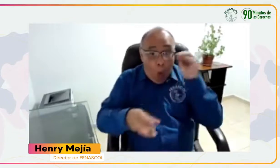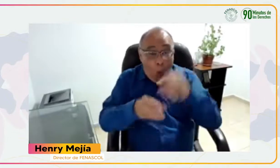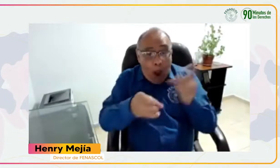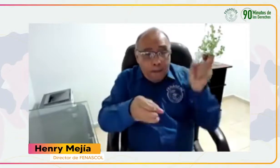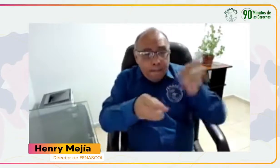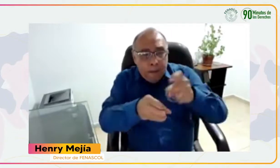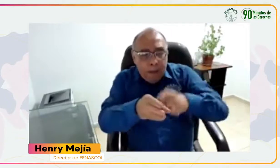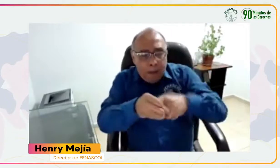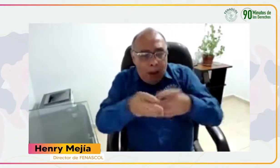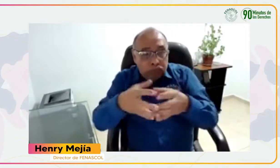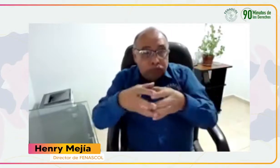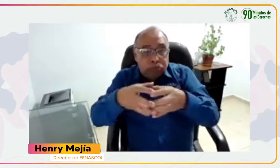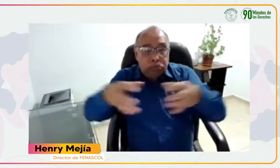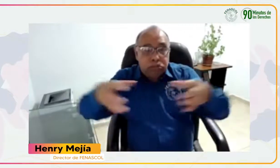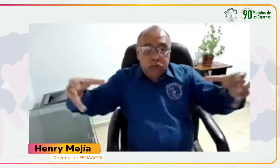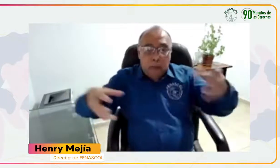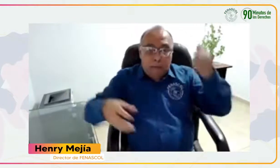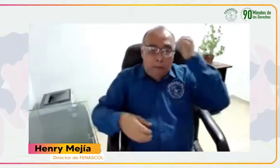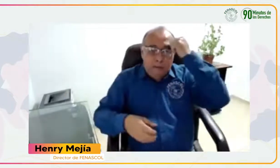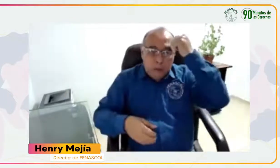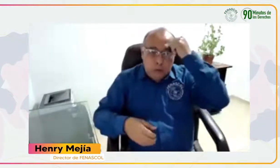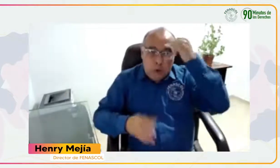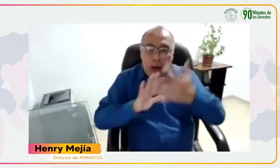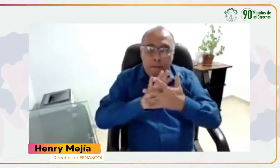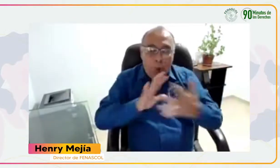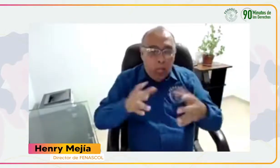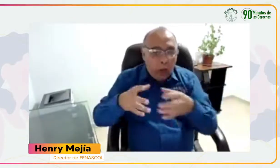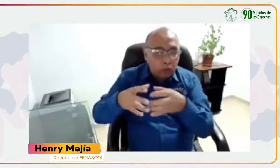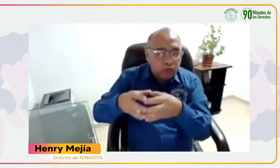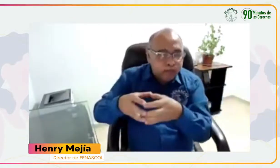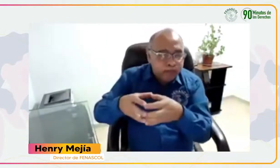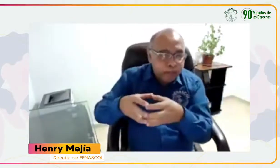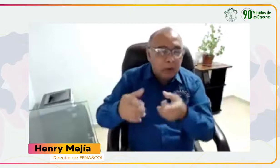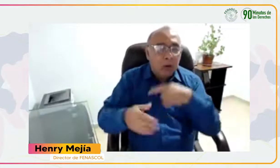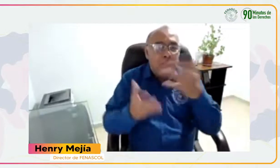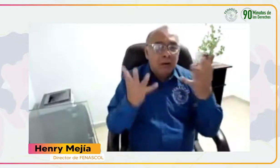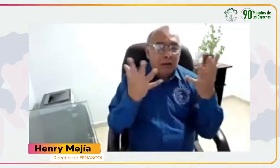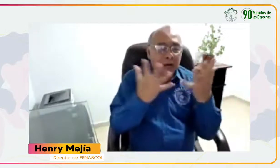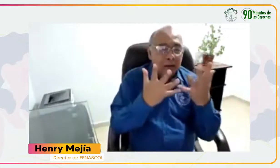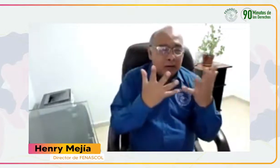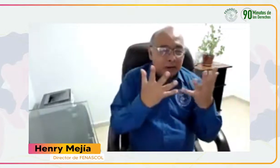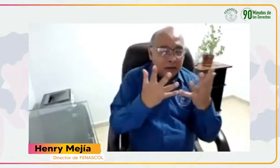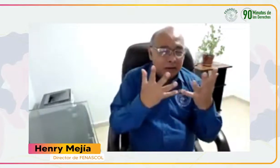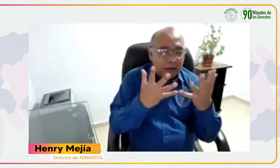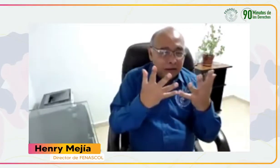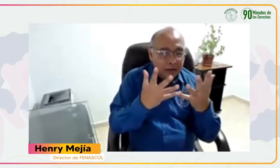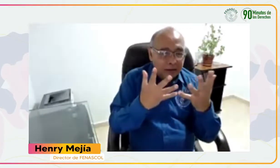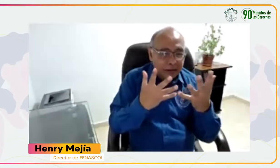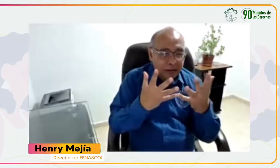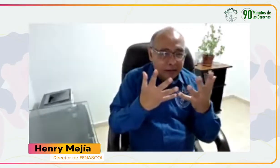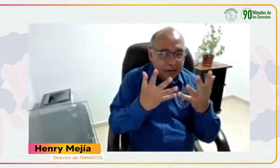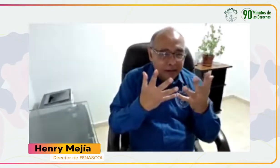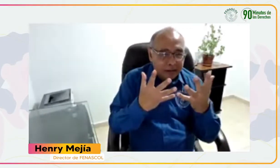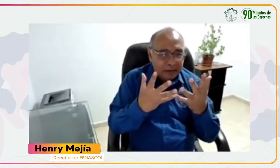Esas en sus siglas, ACEDUS, en este momento hay muchísimos docentes y modelos lingüísticos. También está